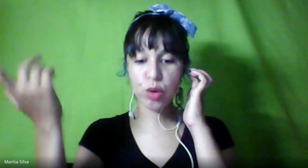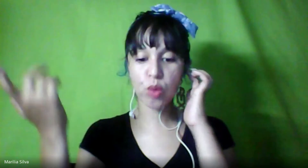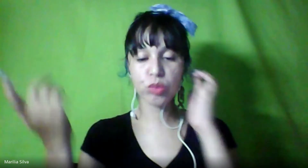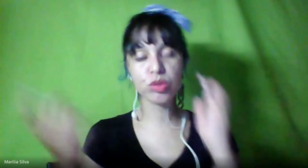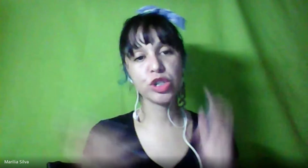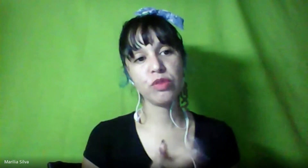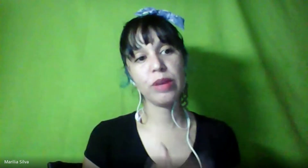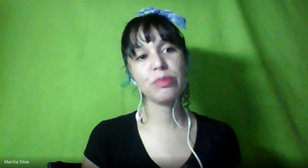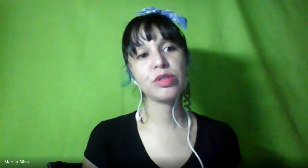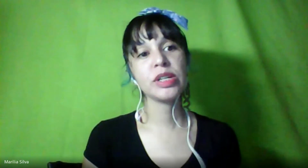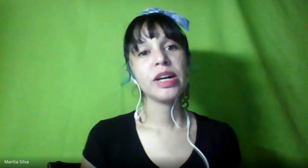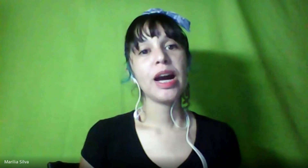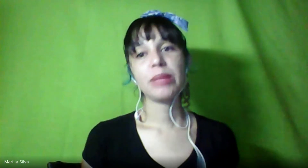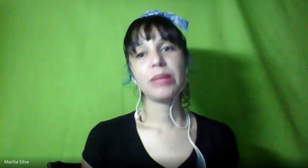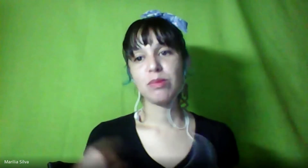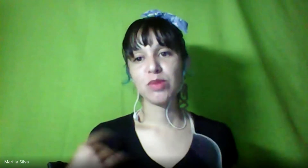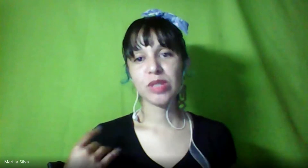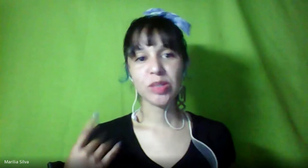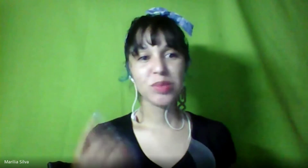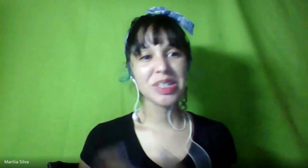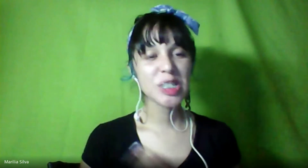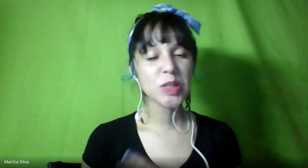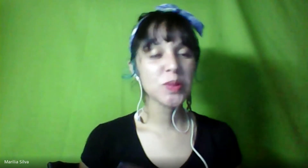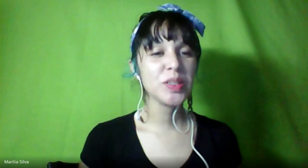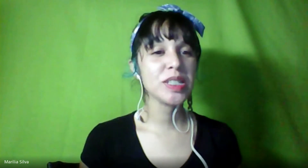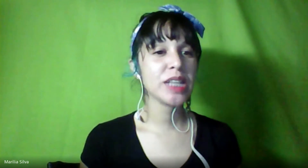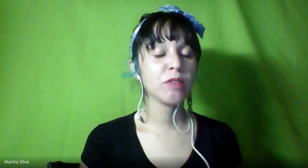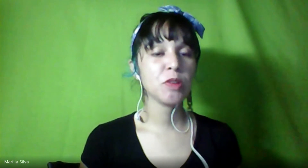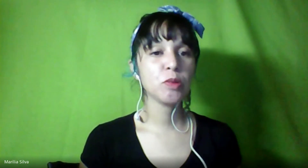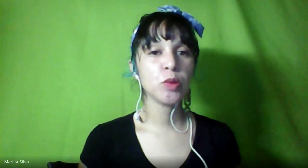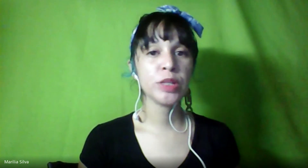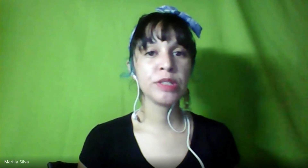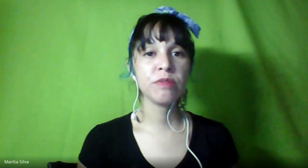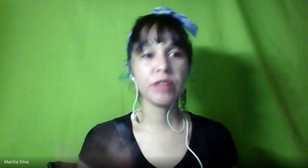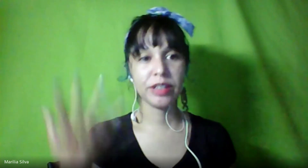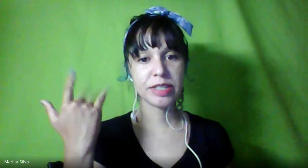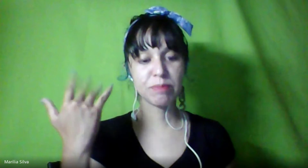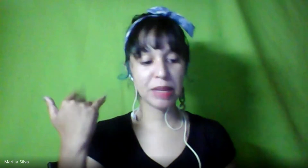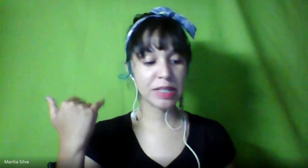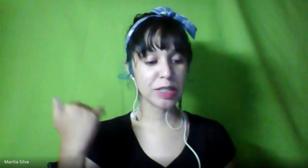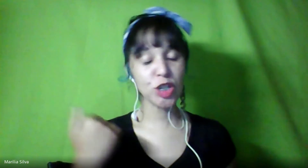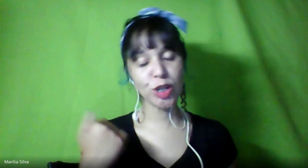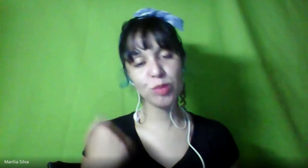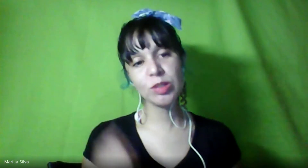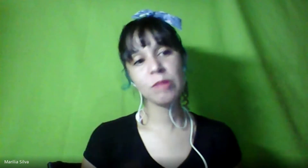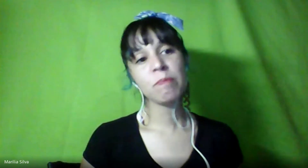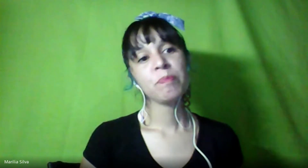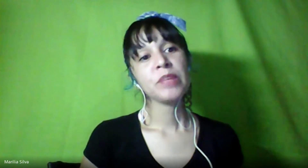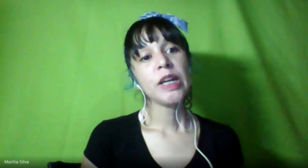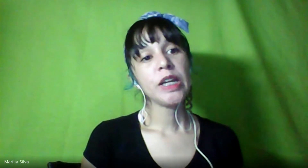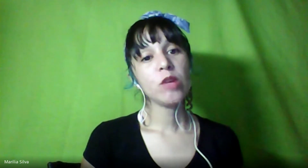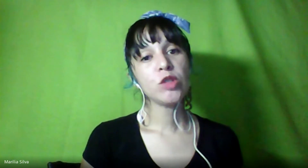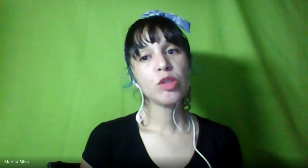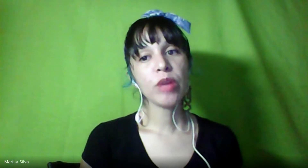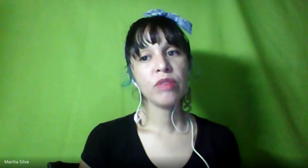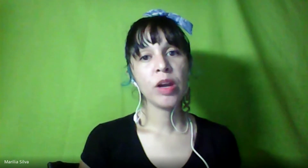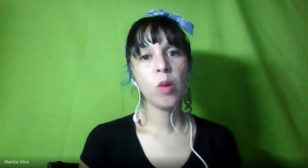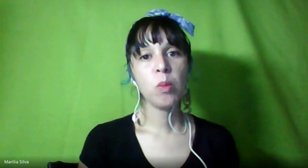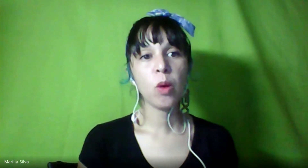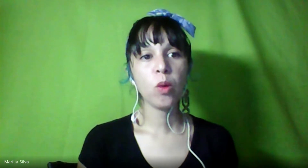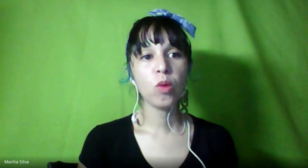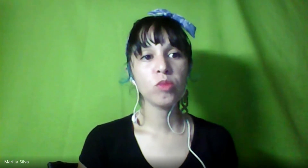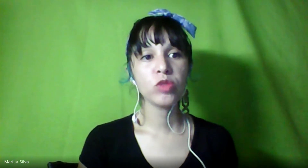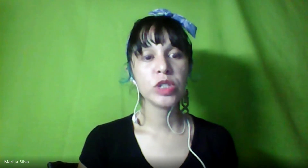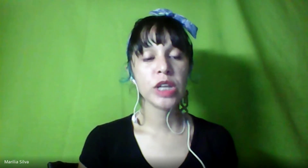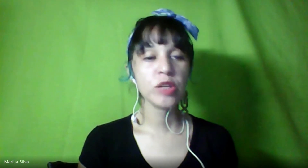nos outros encontros que tivemos, aprendemos duas canções, né, que foram dois funks mais antigos. E hoje eu quero falar